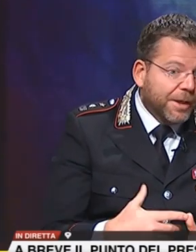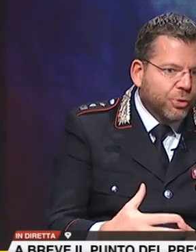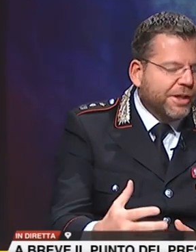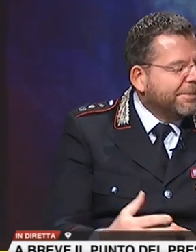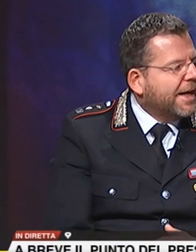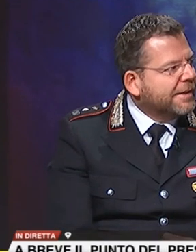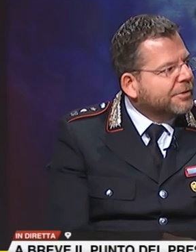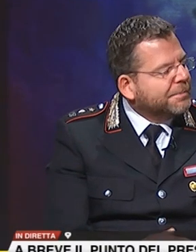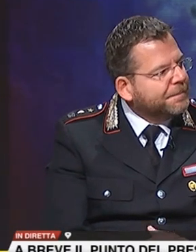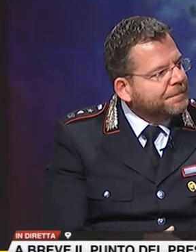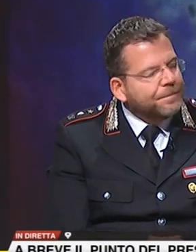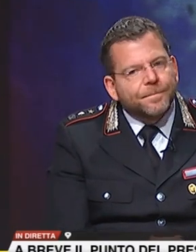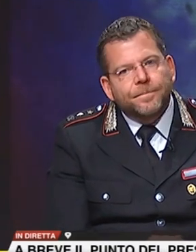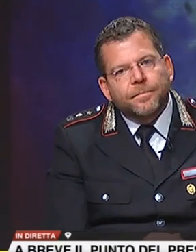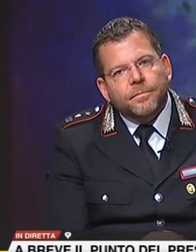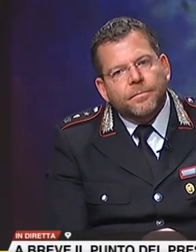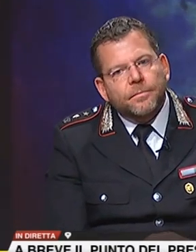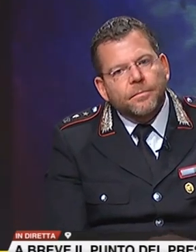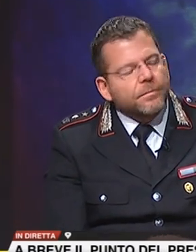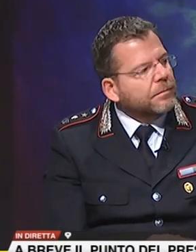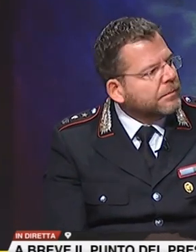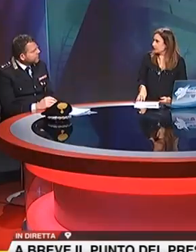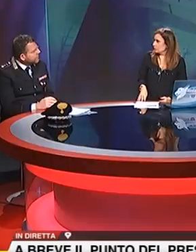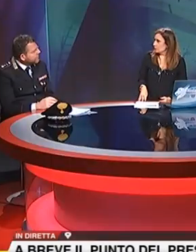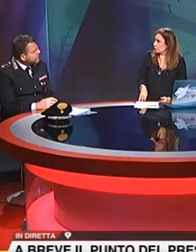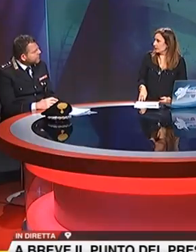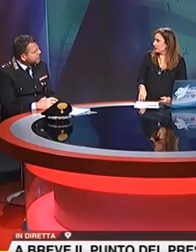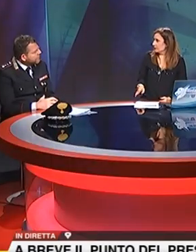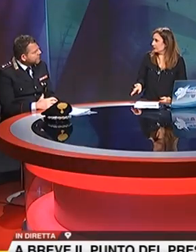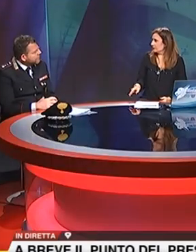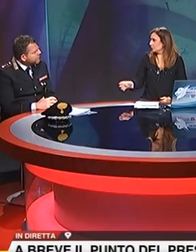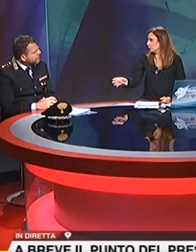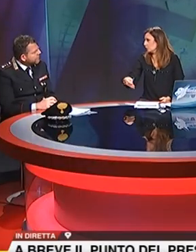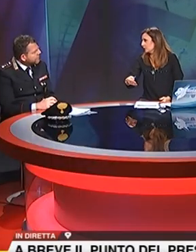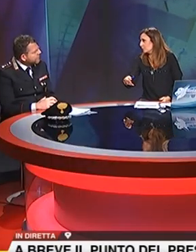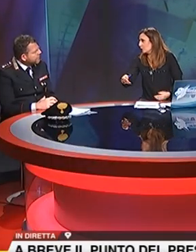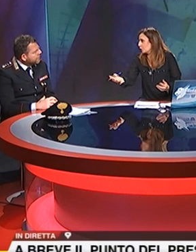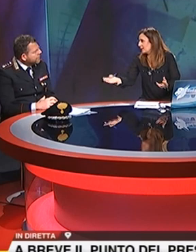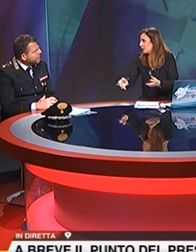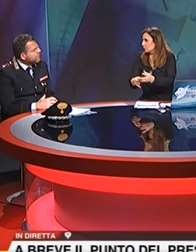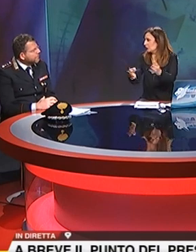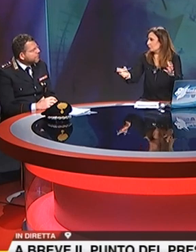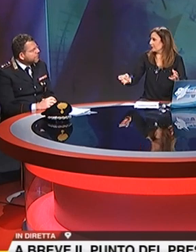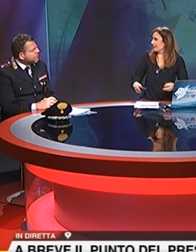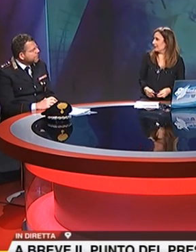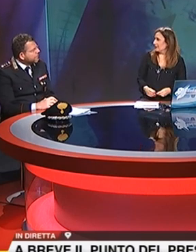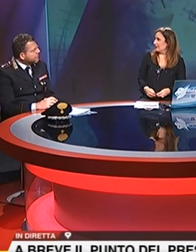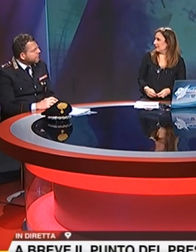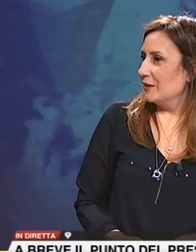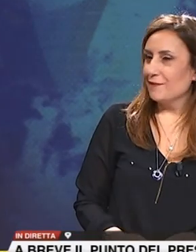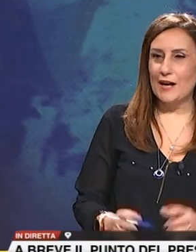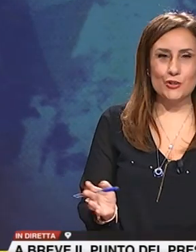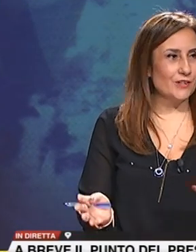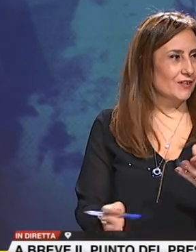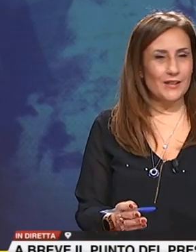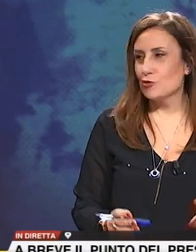questi percorsi criminali, insomma. In questo momento viene utilizzato maggiormente internet, non tanto per il lockdown, non tanto per